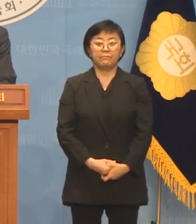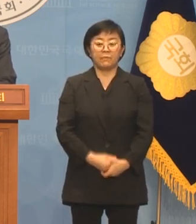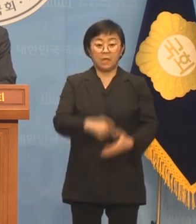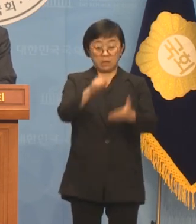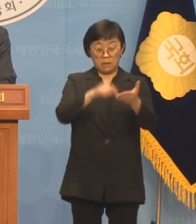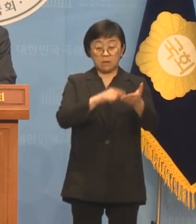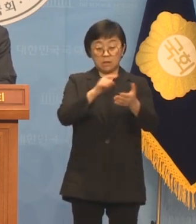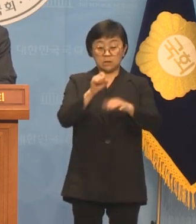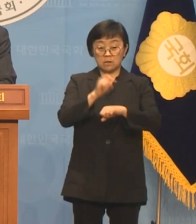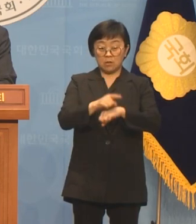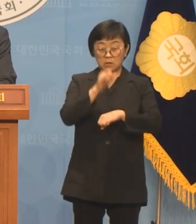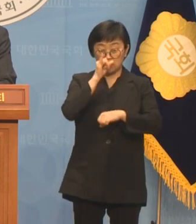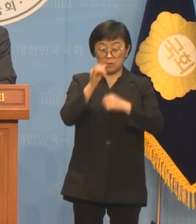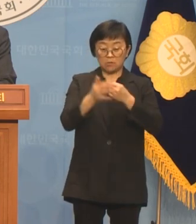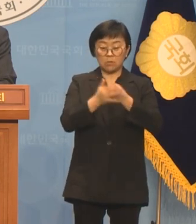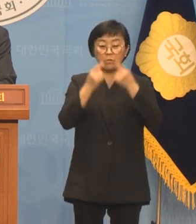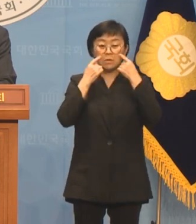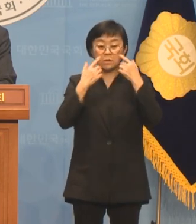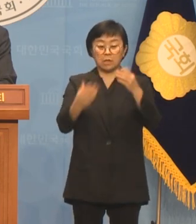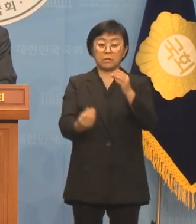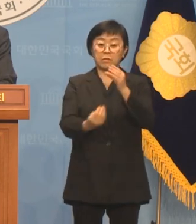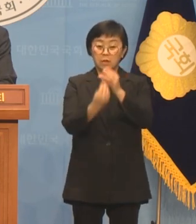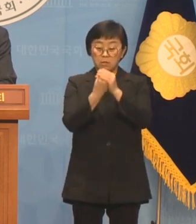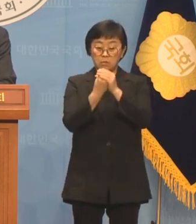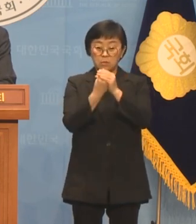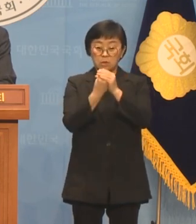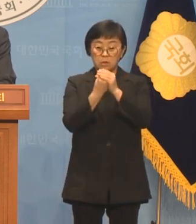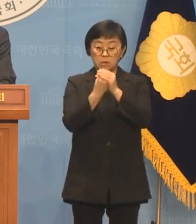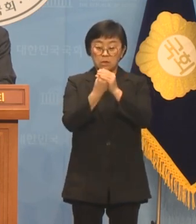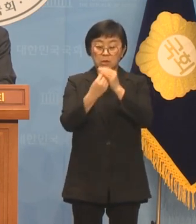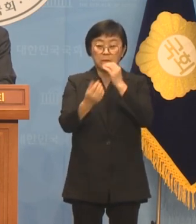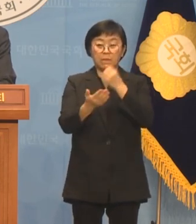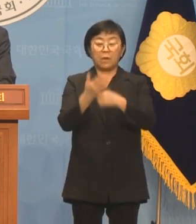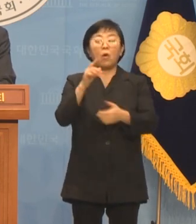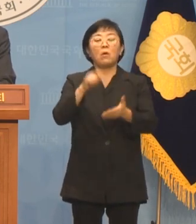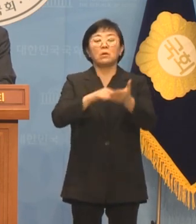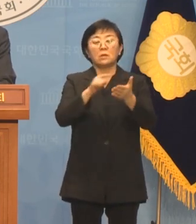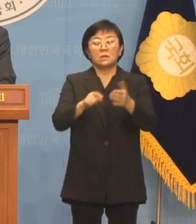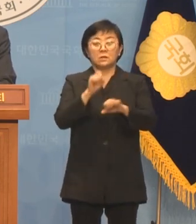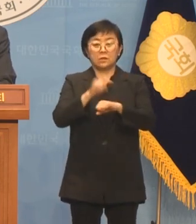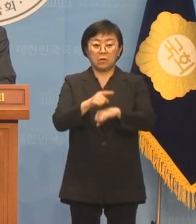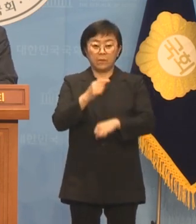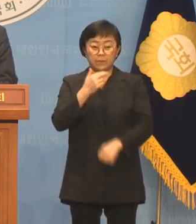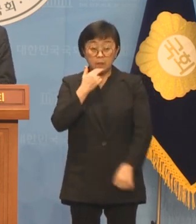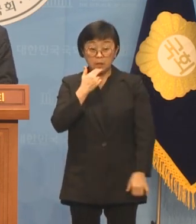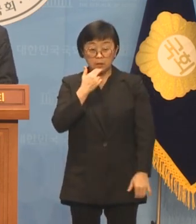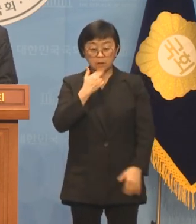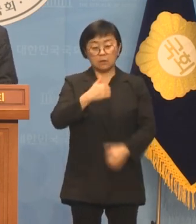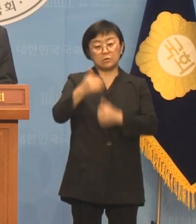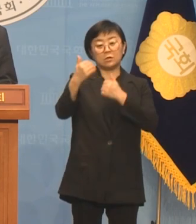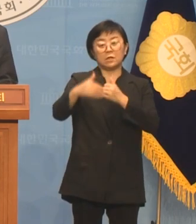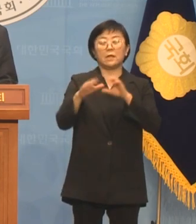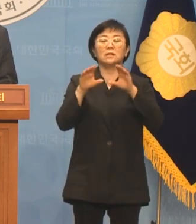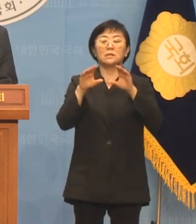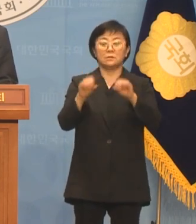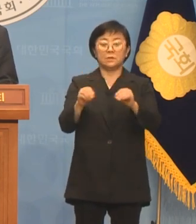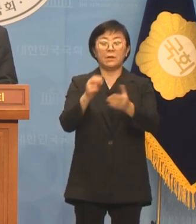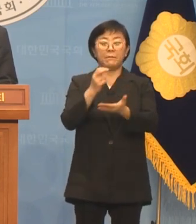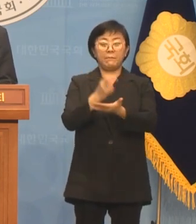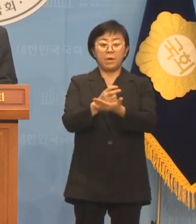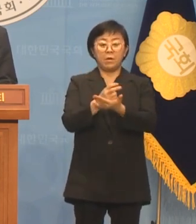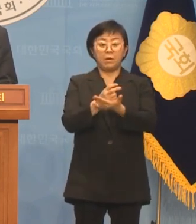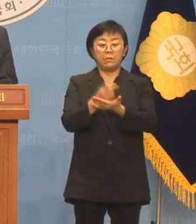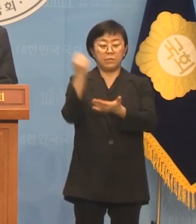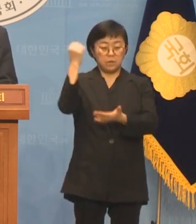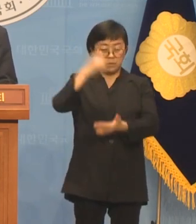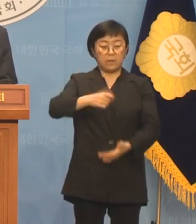대가성이 입증된다면 명백한 뇌물이며 설령 대가성이 없다 할지라도 청탁금지법 위반